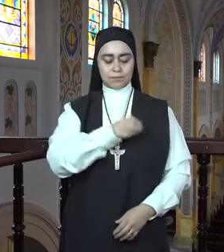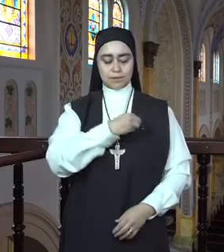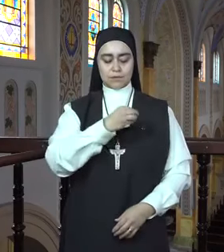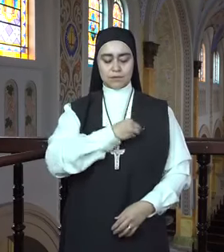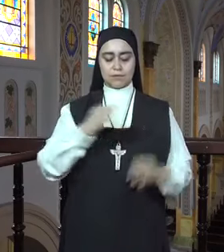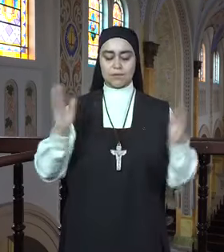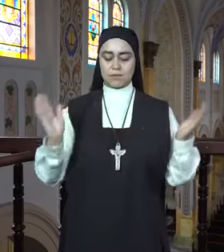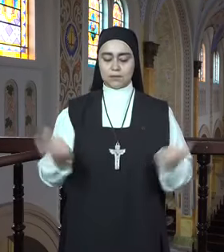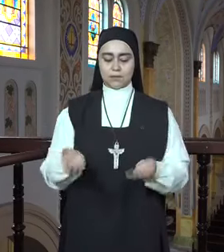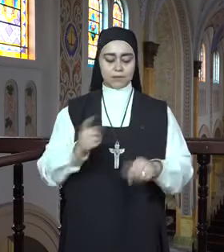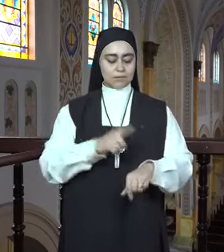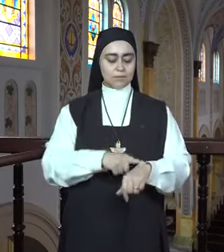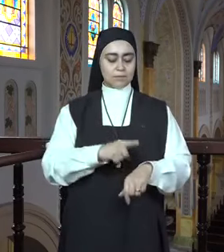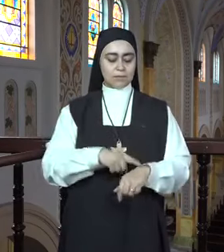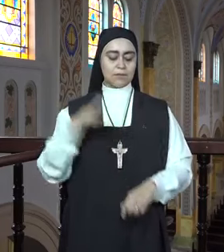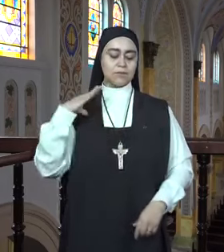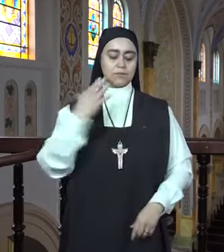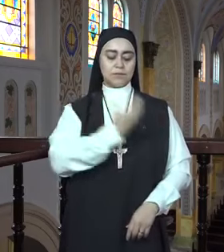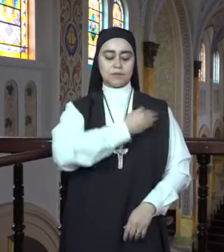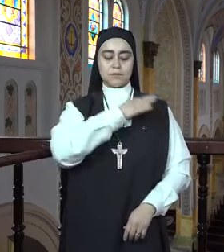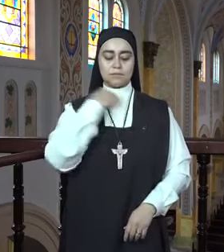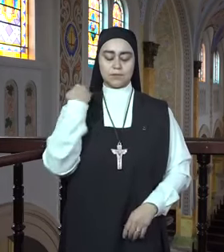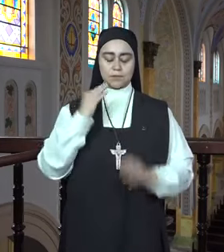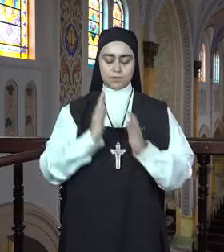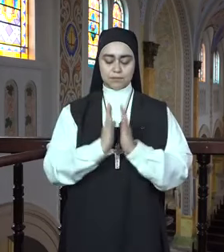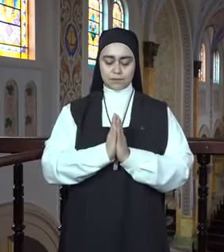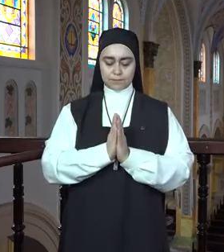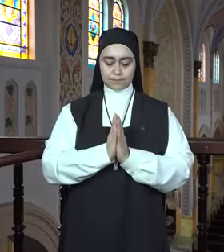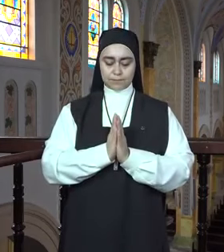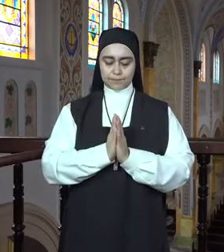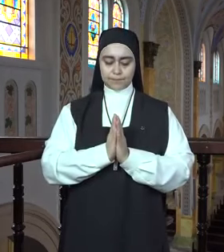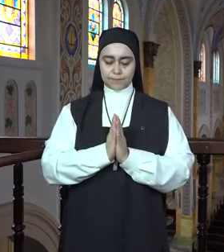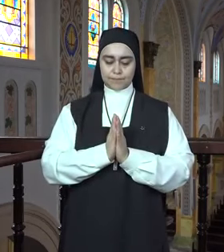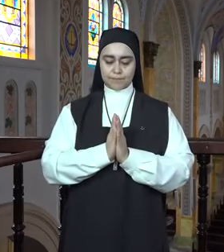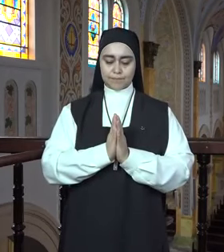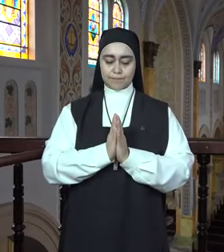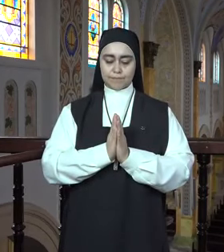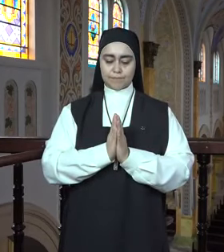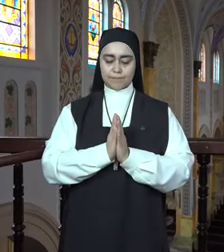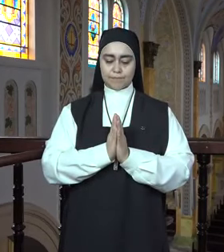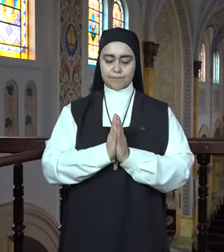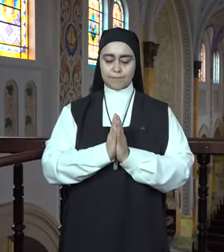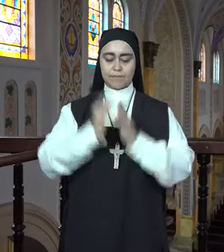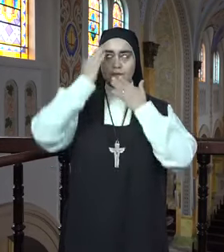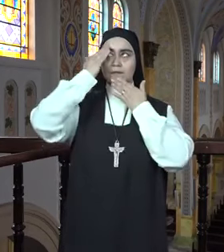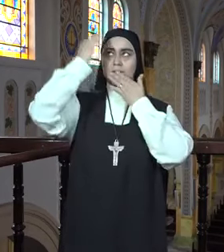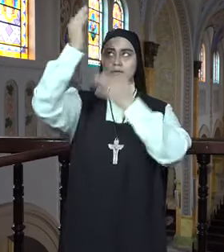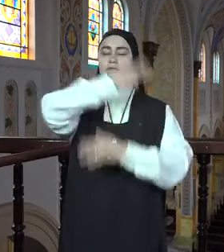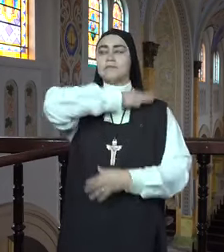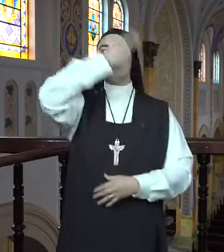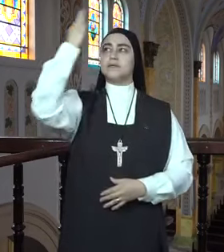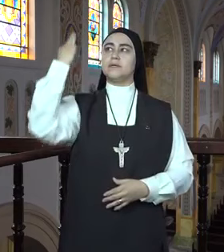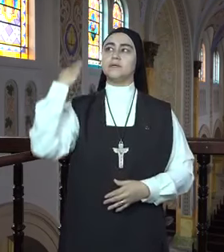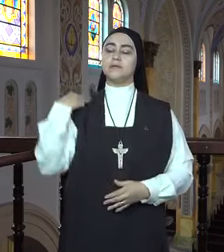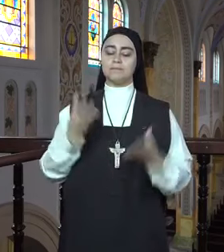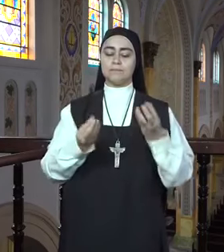pecadores, agora e na hora de nossa morte. Amém. Ave Maria, cheia de graça,